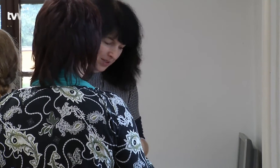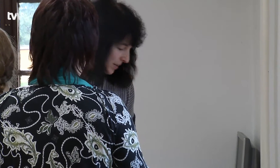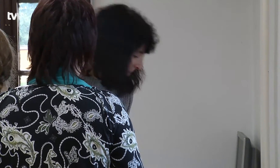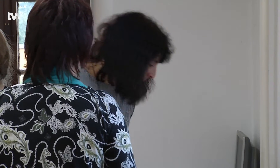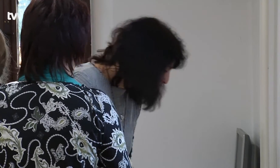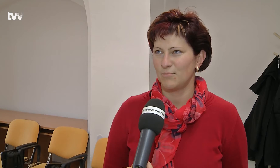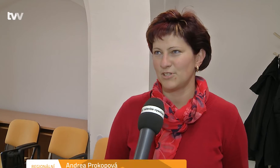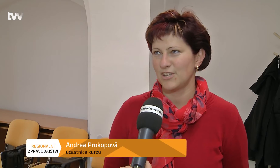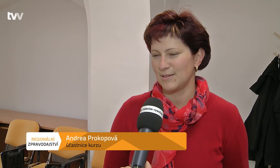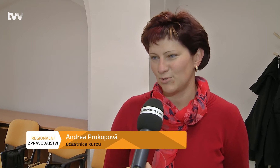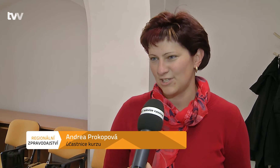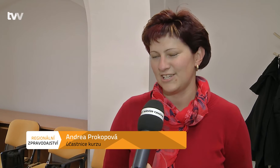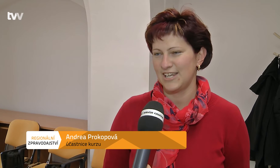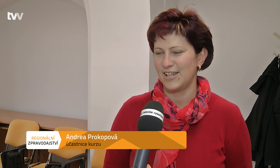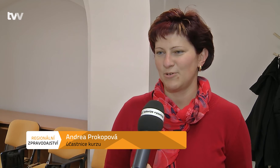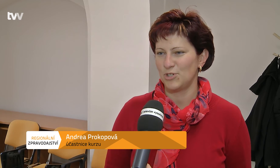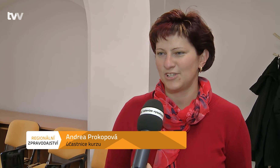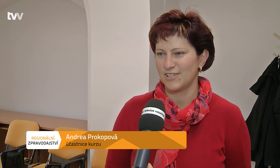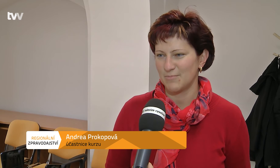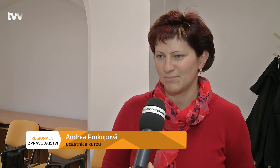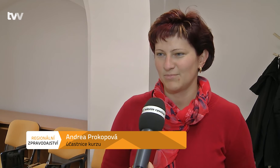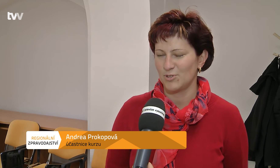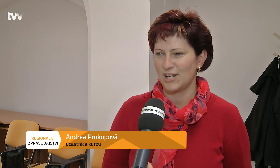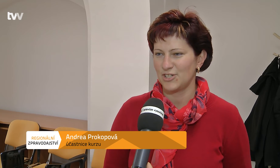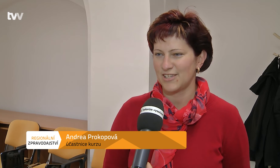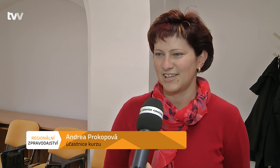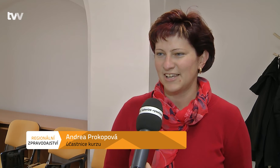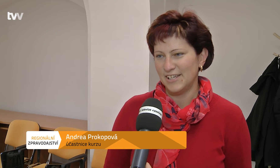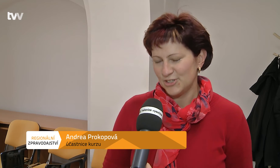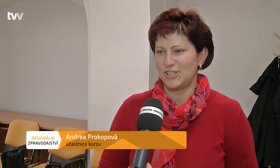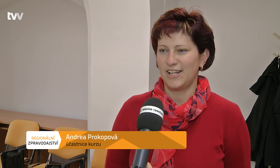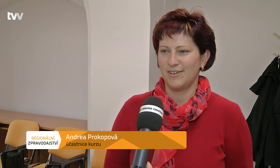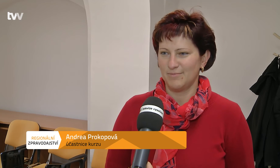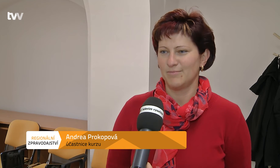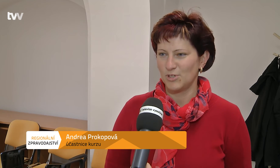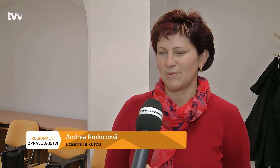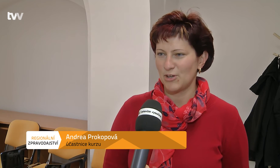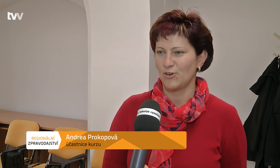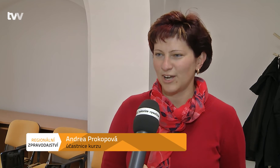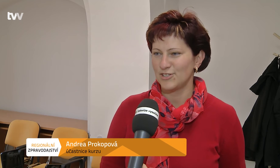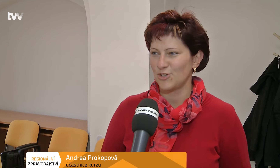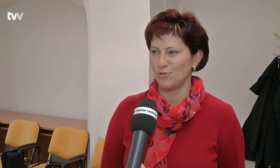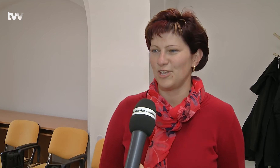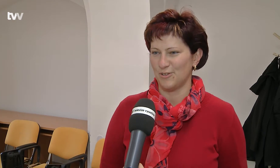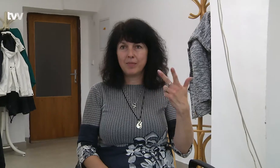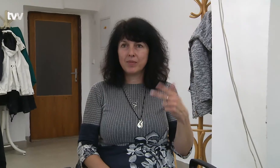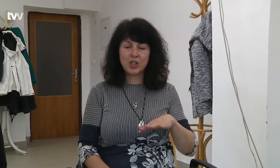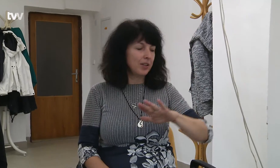rozšířit obzory. V podstatě jsem to vždycky se chtěla naučit, tak jsem dostala šanci, že teda udělám ten krok a že začnu chodit. Kurz vznikl